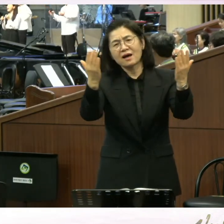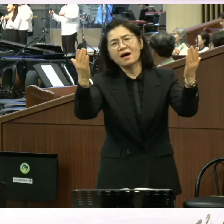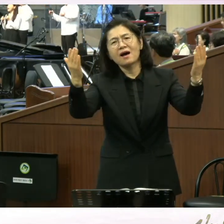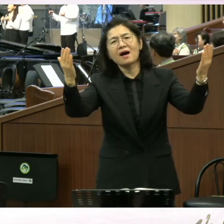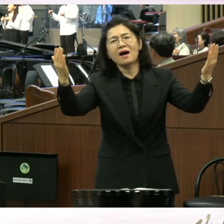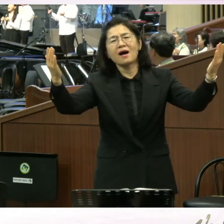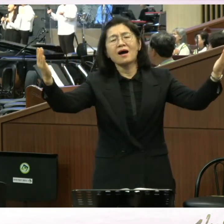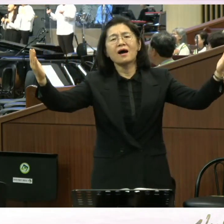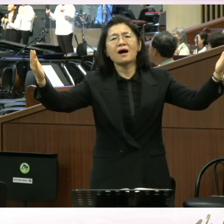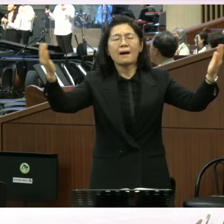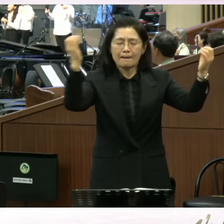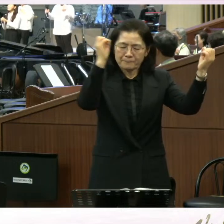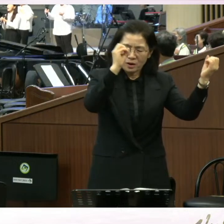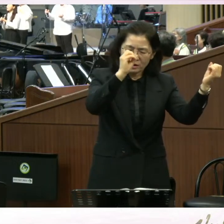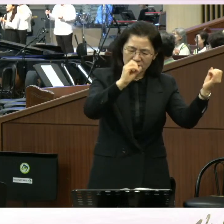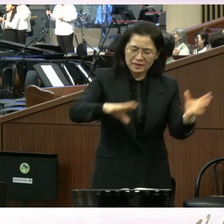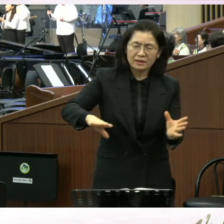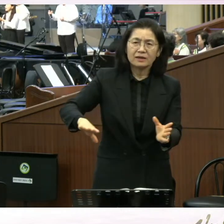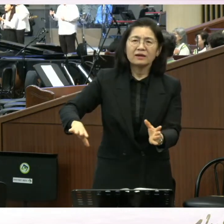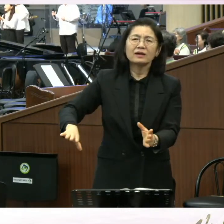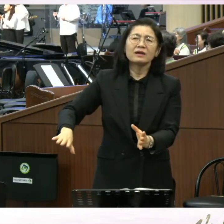고통당하사